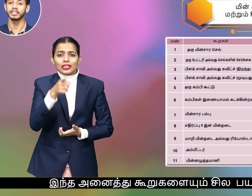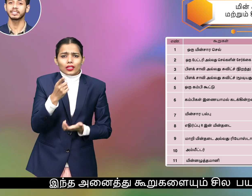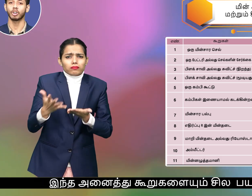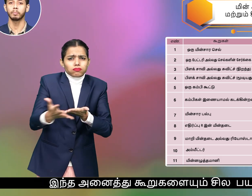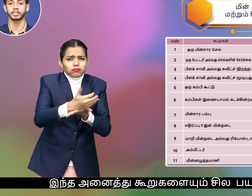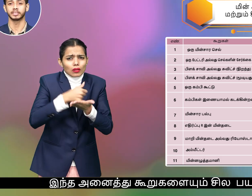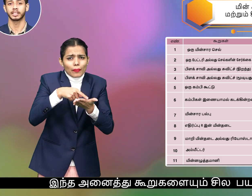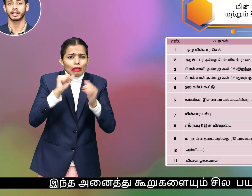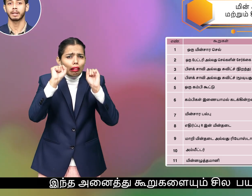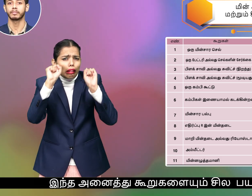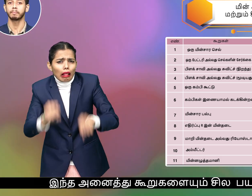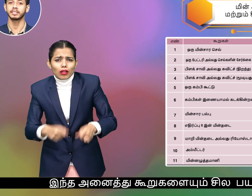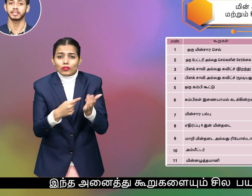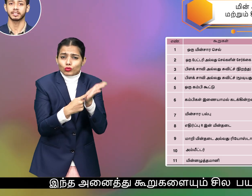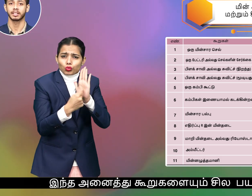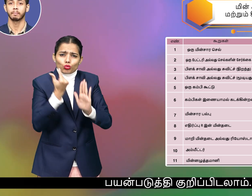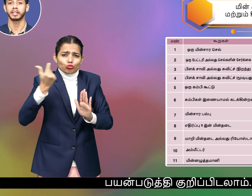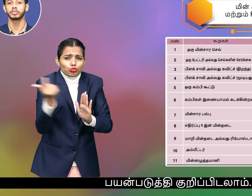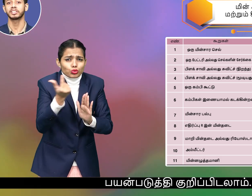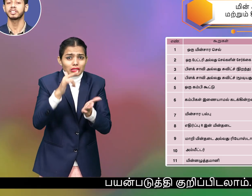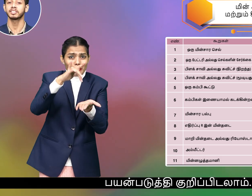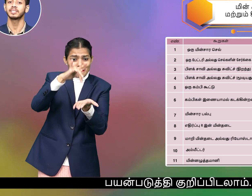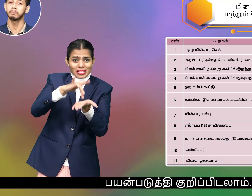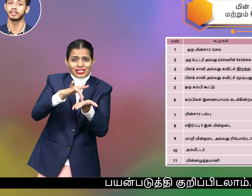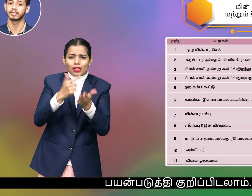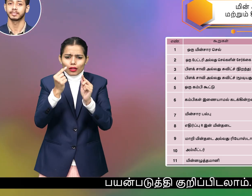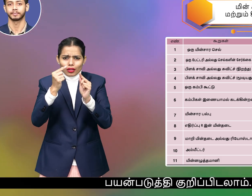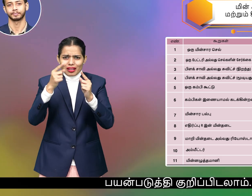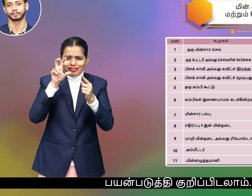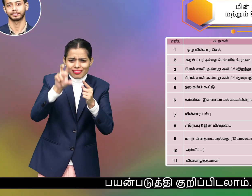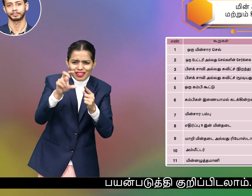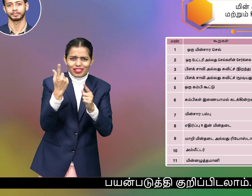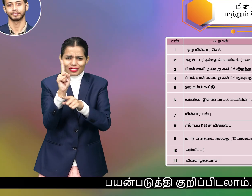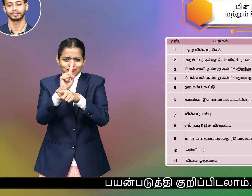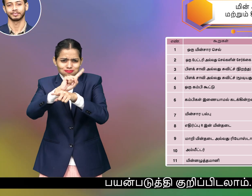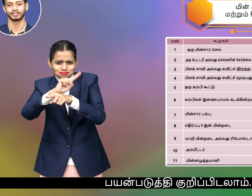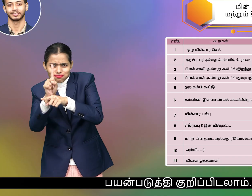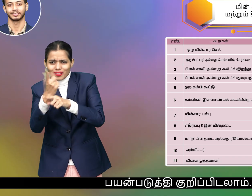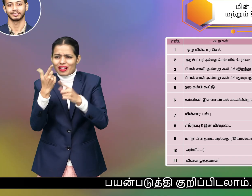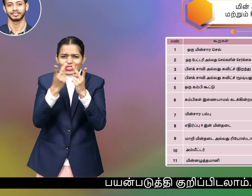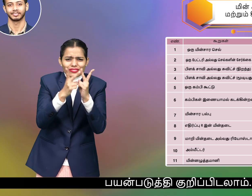இந்த அனைத்து கூறுகளையும் சில குறியீடுகளை பயன்படுத்தி குறிப்பிடலாம்.